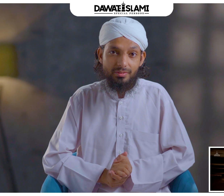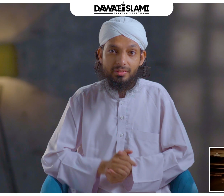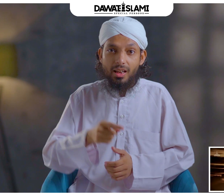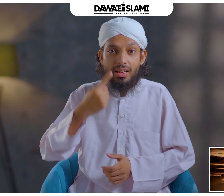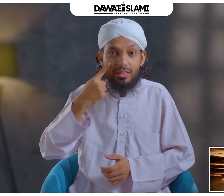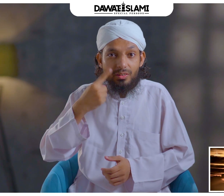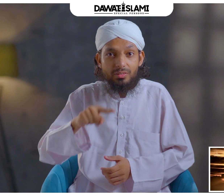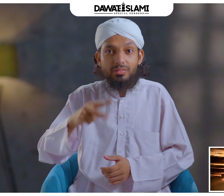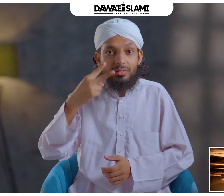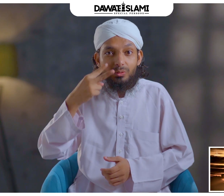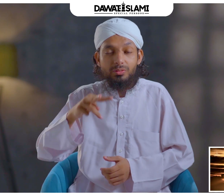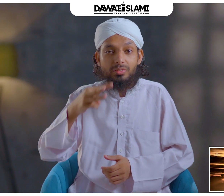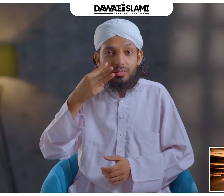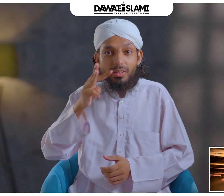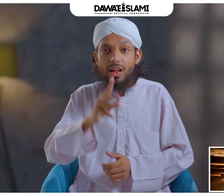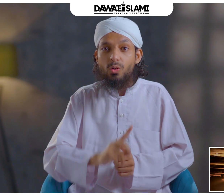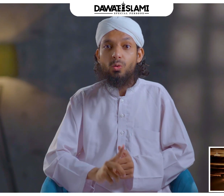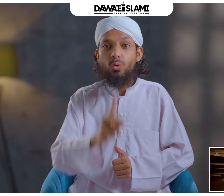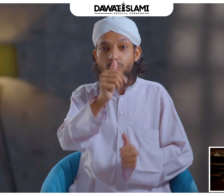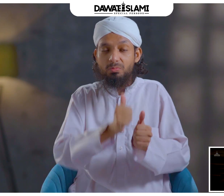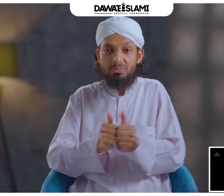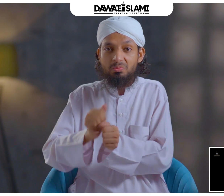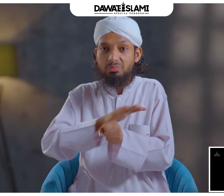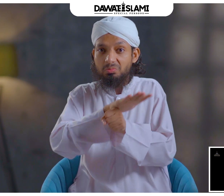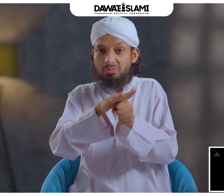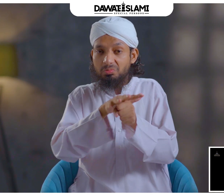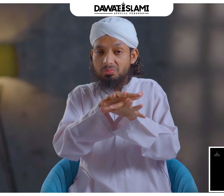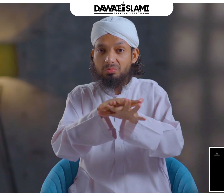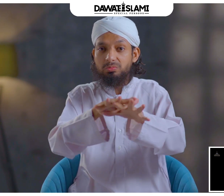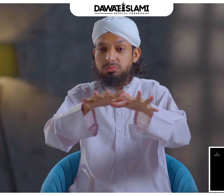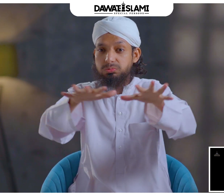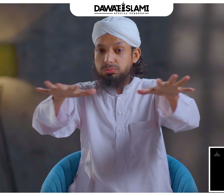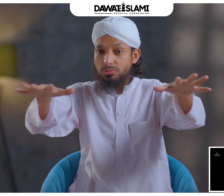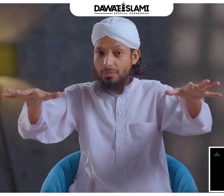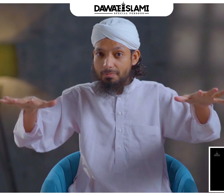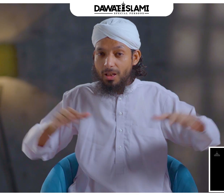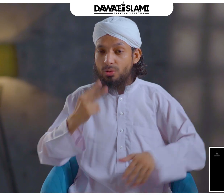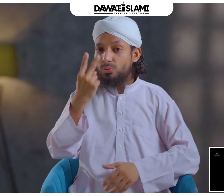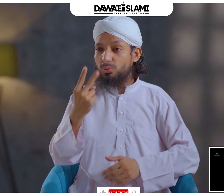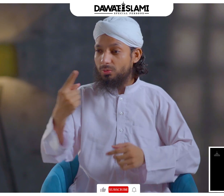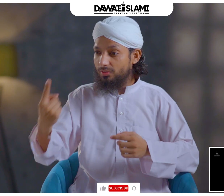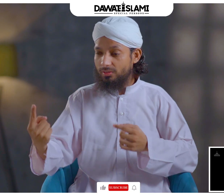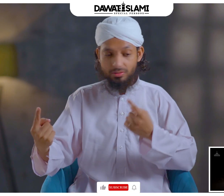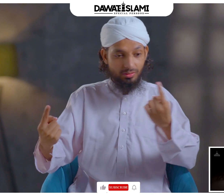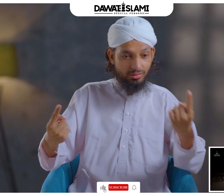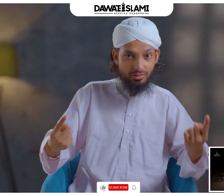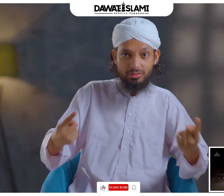پہلا دن آیا گزر گیا، دوسرا دن گزر گیا، آج تیسرا دن ہے، دربار خلافت کھچا کھچ بھرا ہوا ہے،